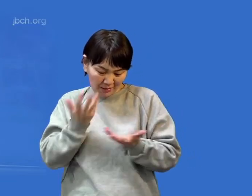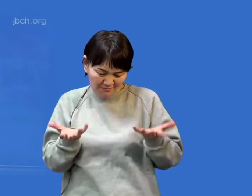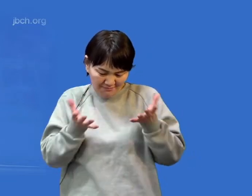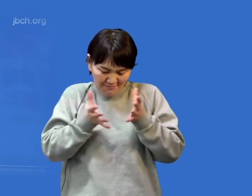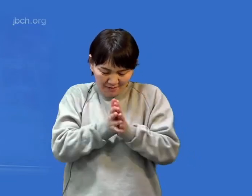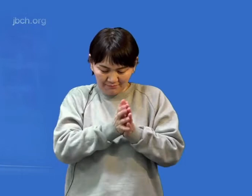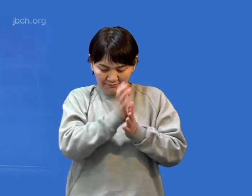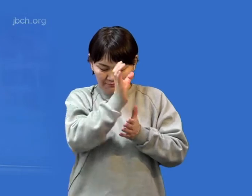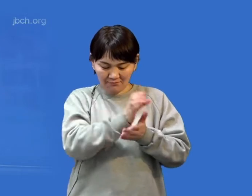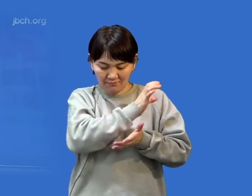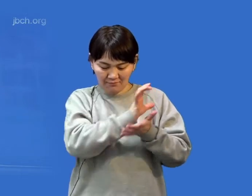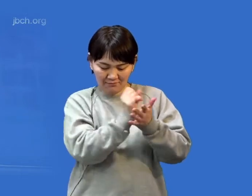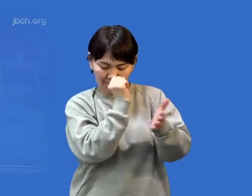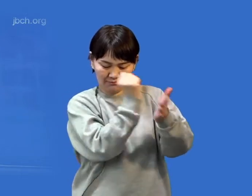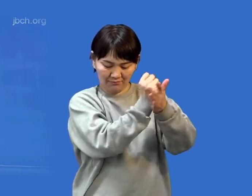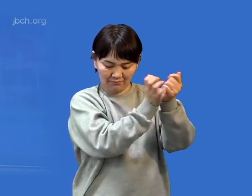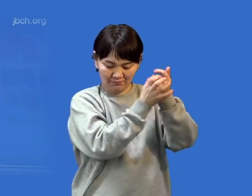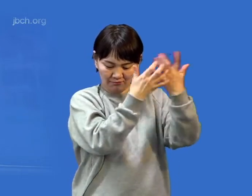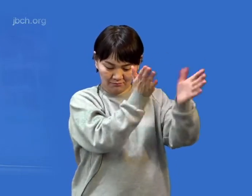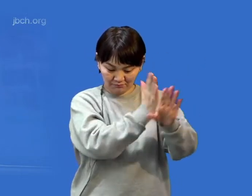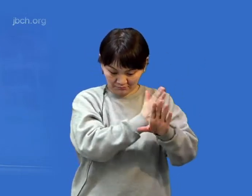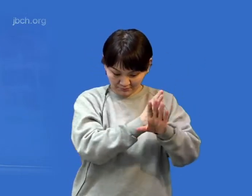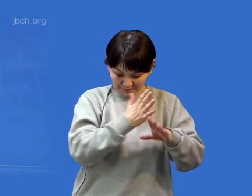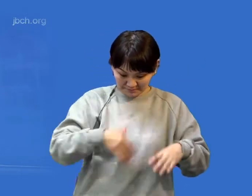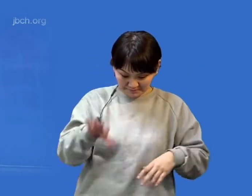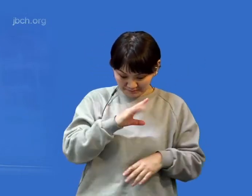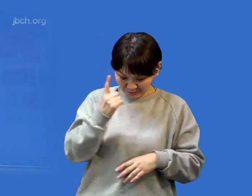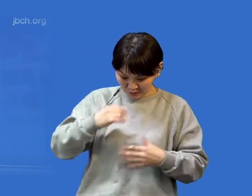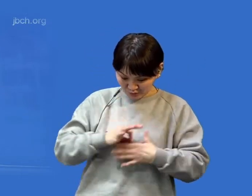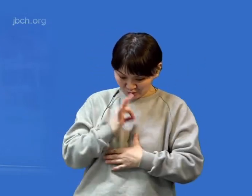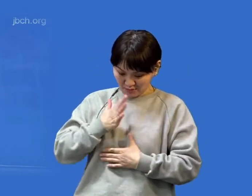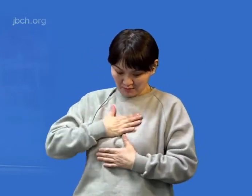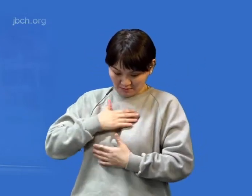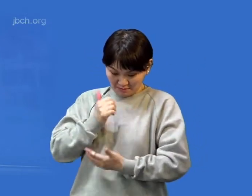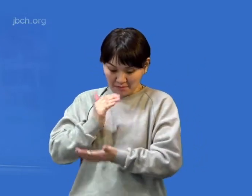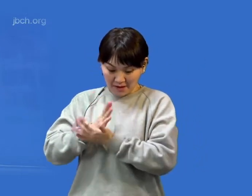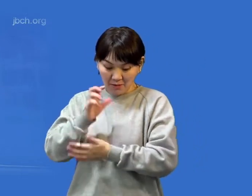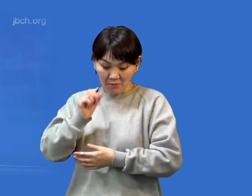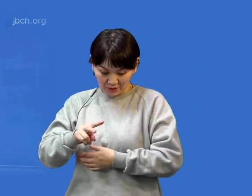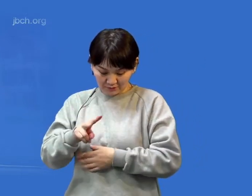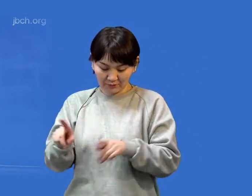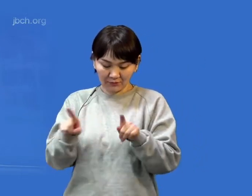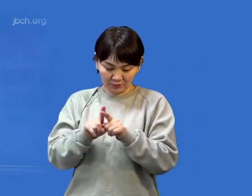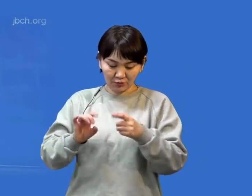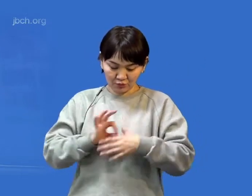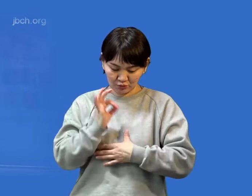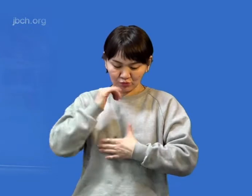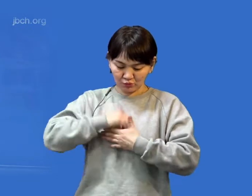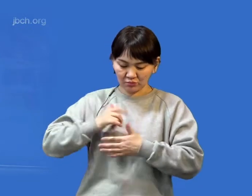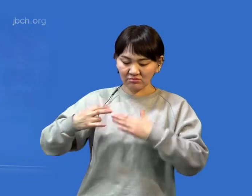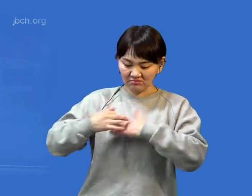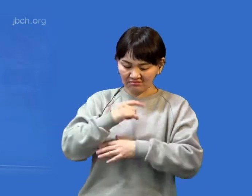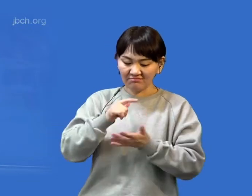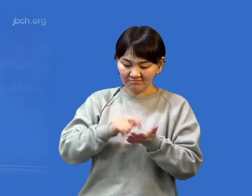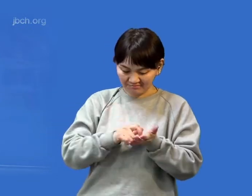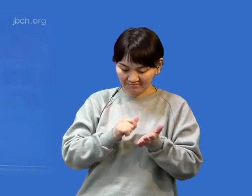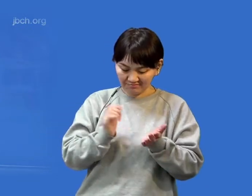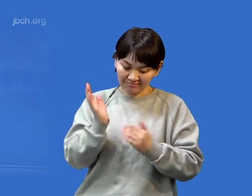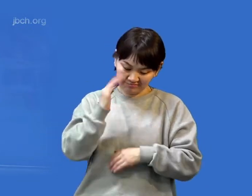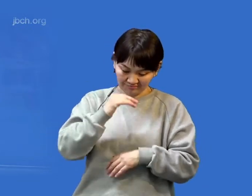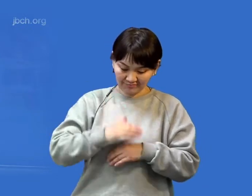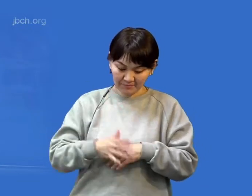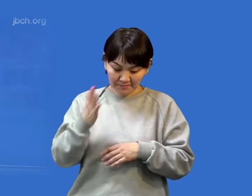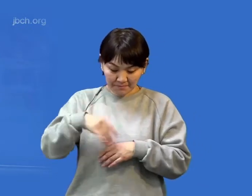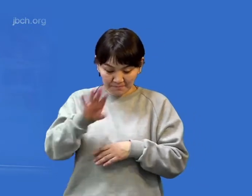загалмаад цовдлсон ажээ. Хэрв бид сүнсэнд амьд байгаа юм бол мөн сүнс дотор явцгаая. Бид нэг